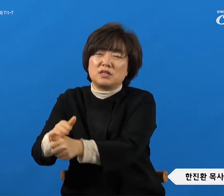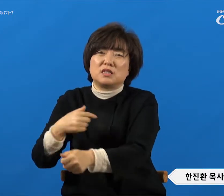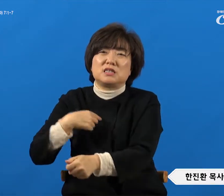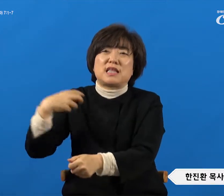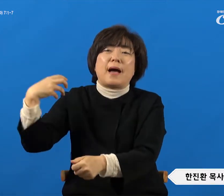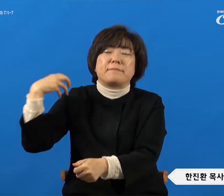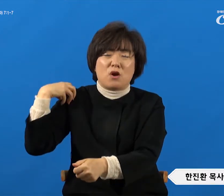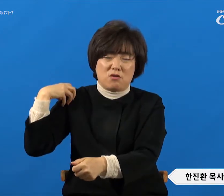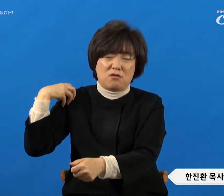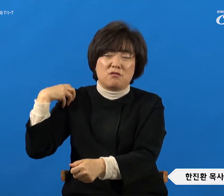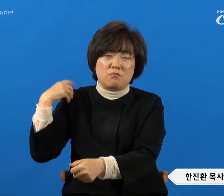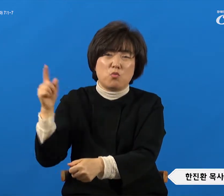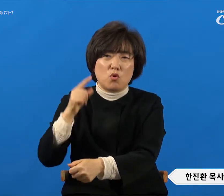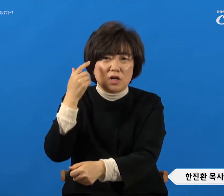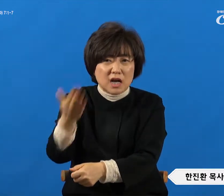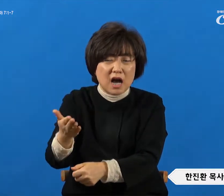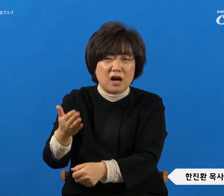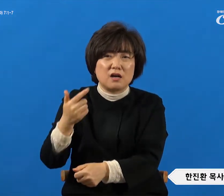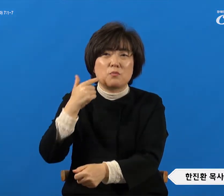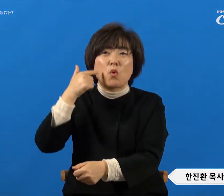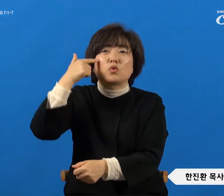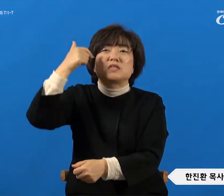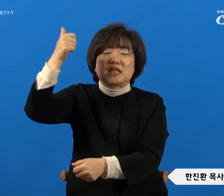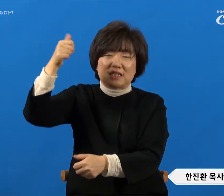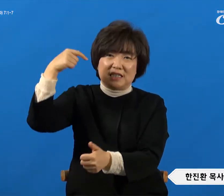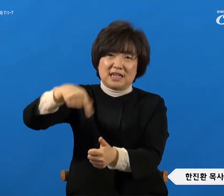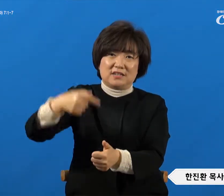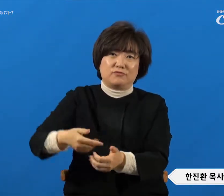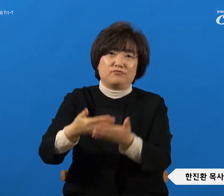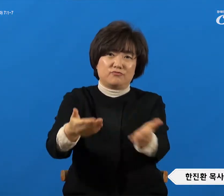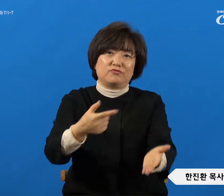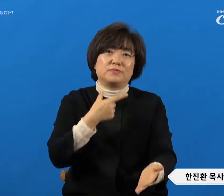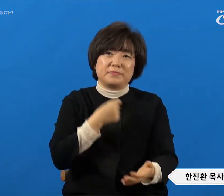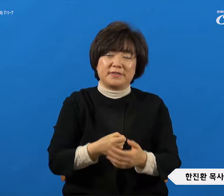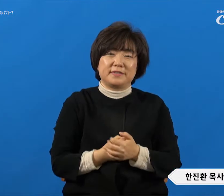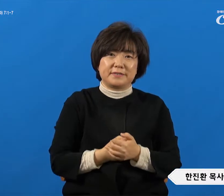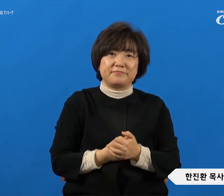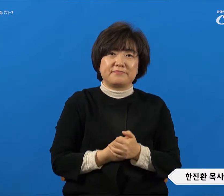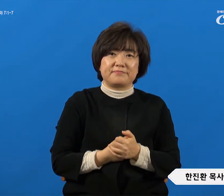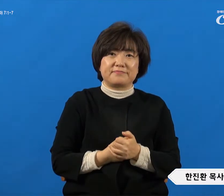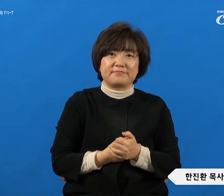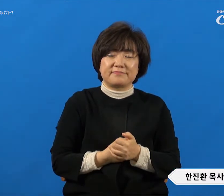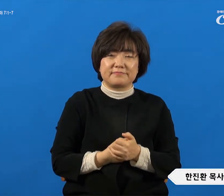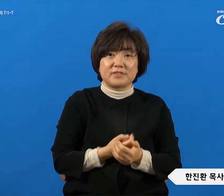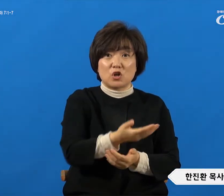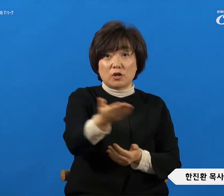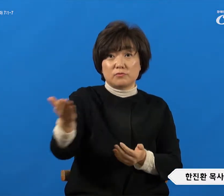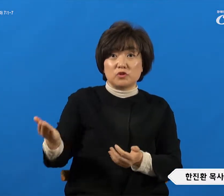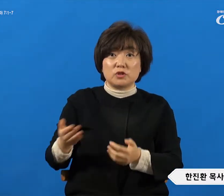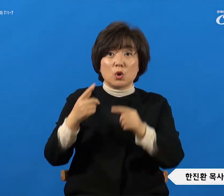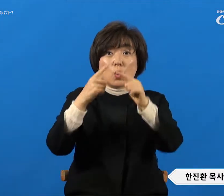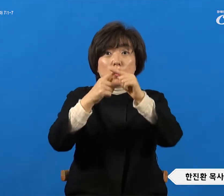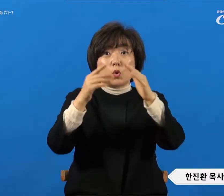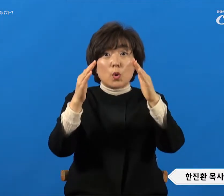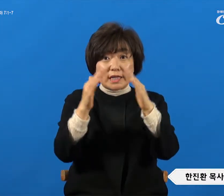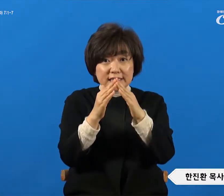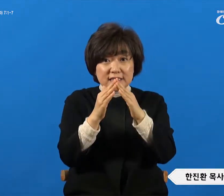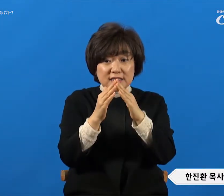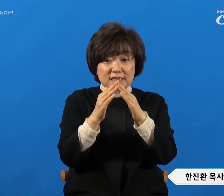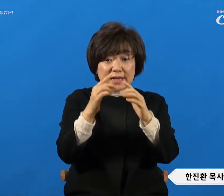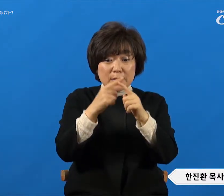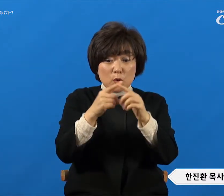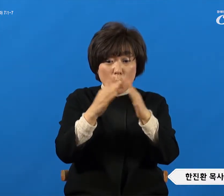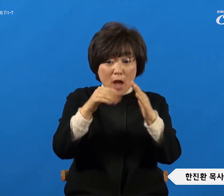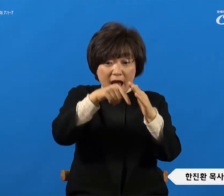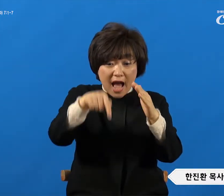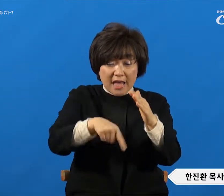하는 목사의 마음이 조금은 이해는 되기는 됩니다. 여러분, 교회는 여기